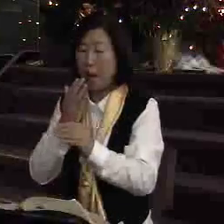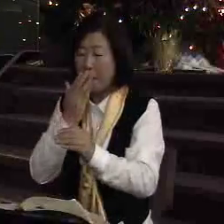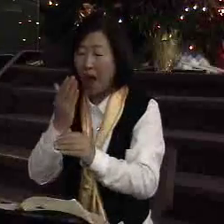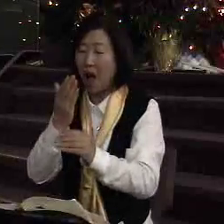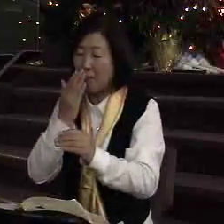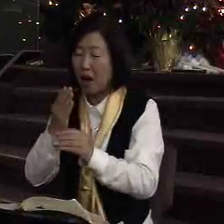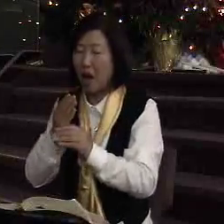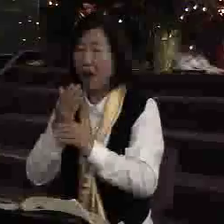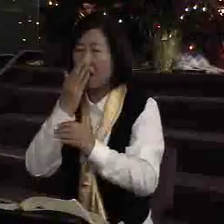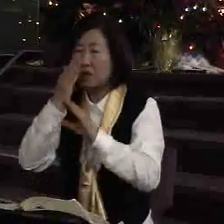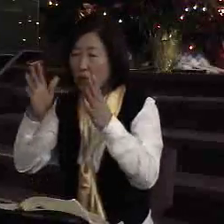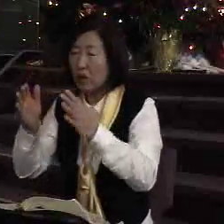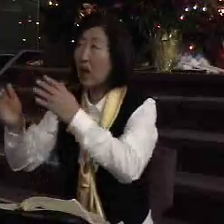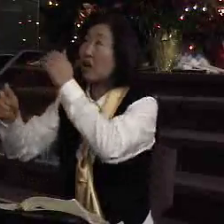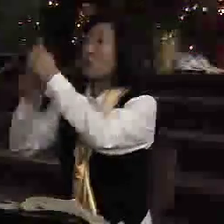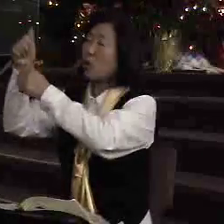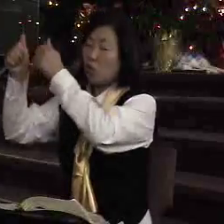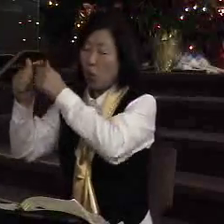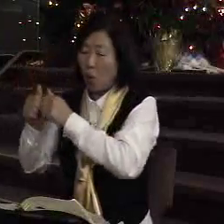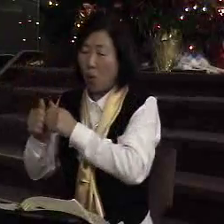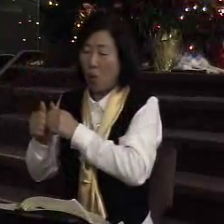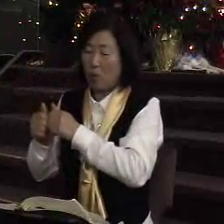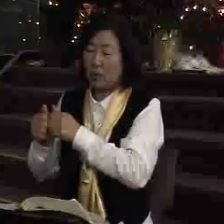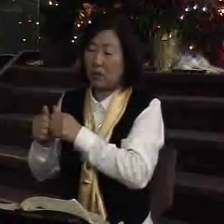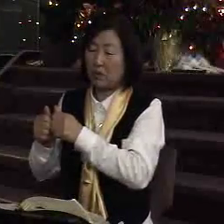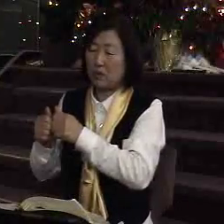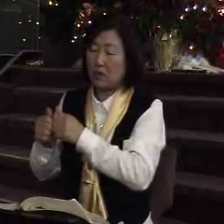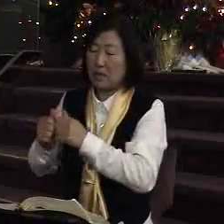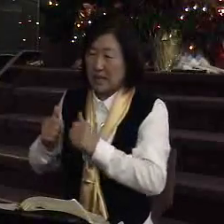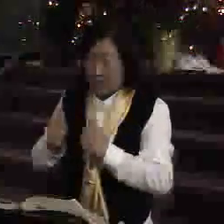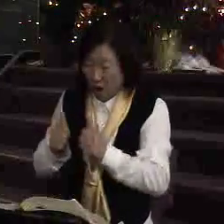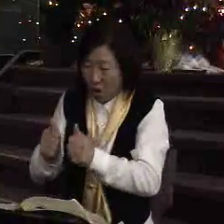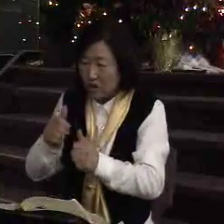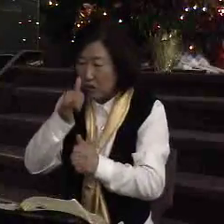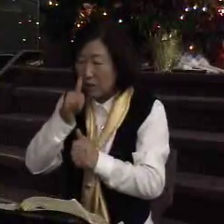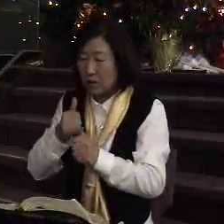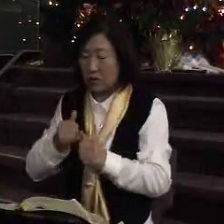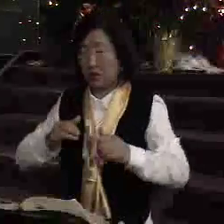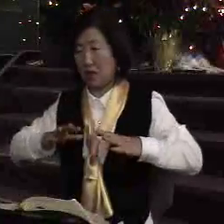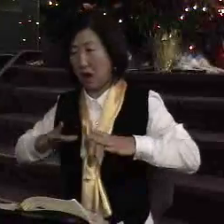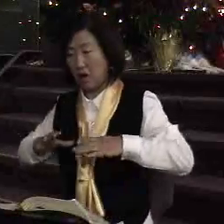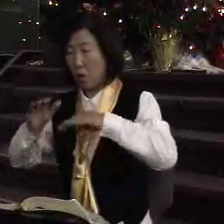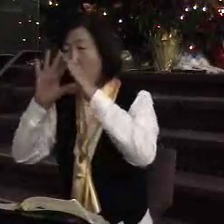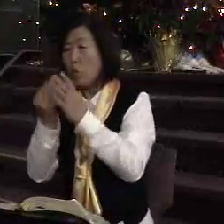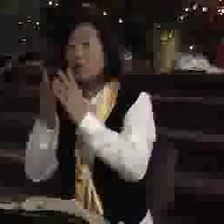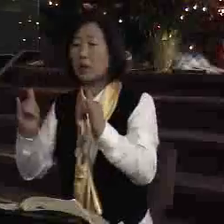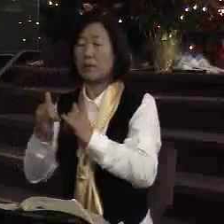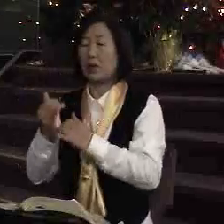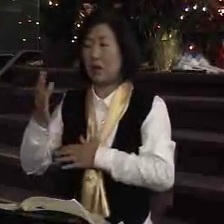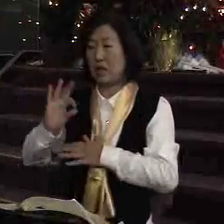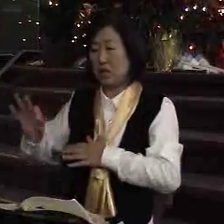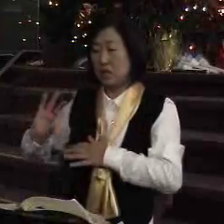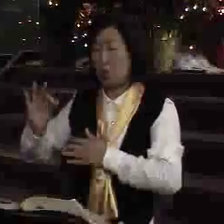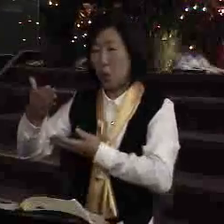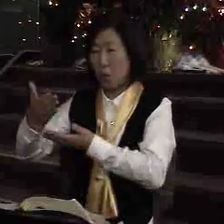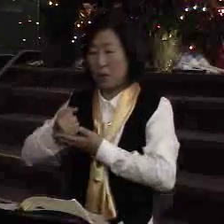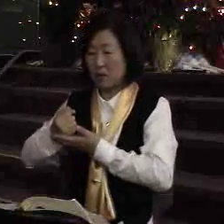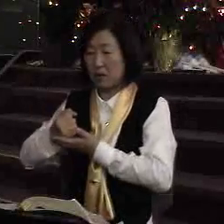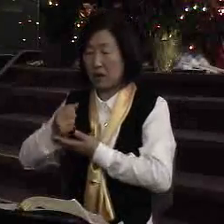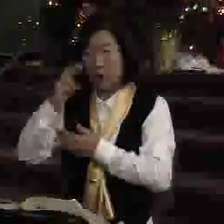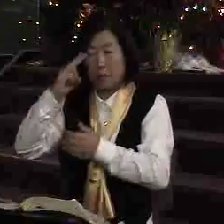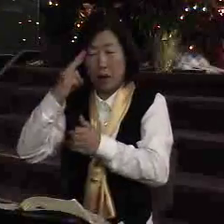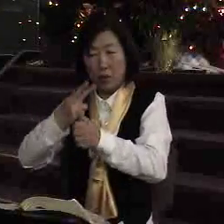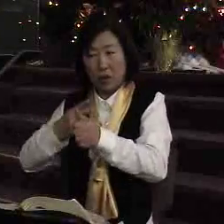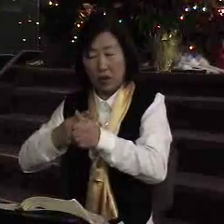있다, 유대교의 전통과 열정을 위하여서 가장 가망이 있는 자들이라 하고 자라하고 모든 사람들에게 인정받는 것이 바울에게